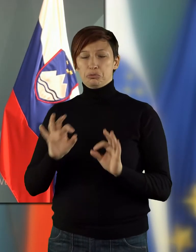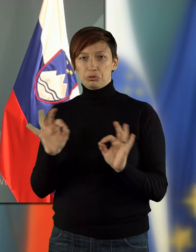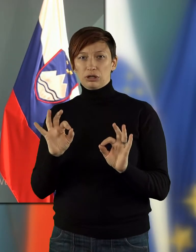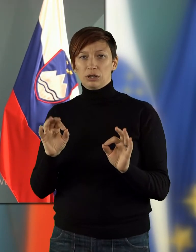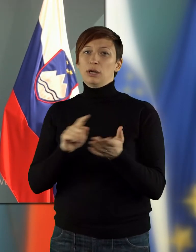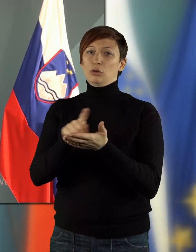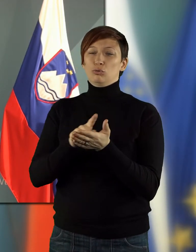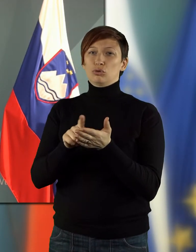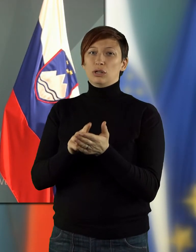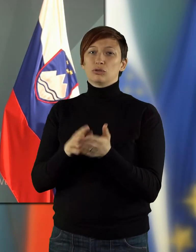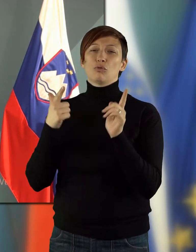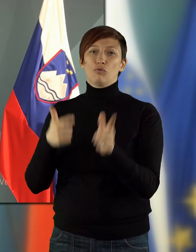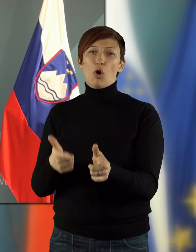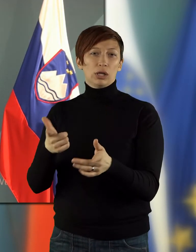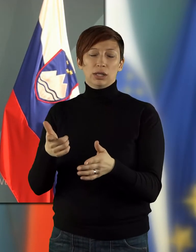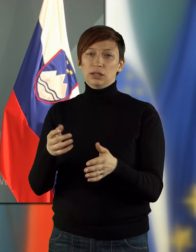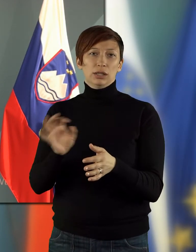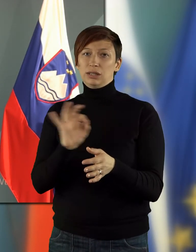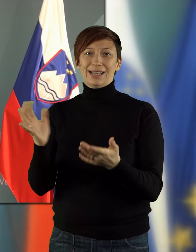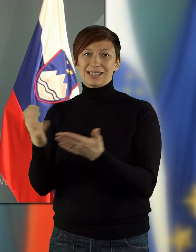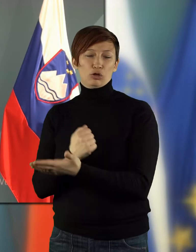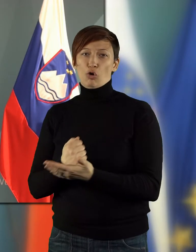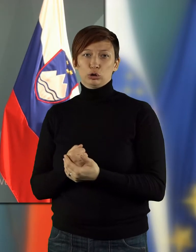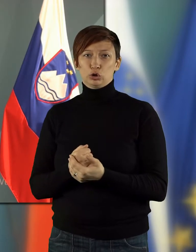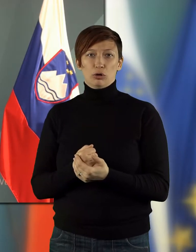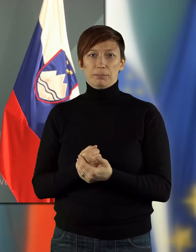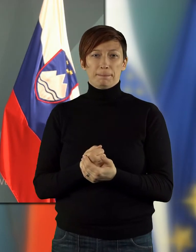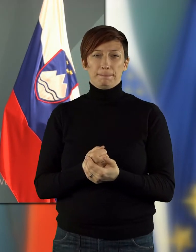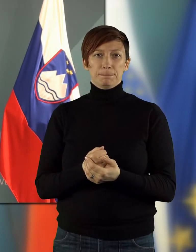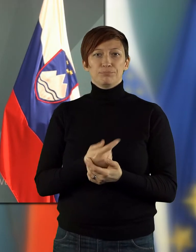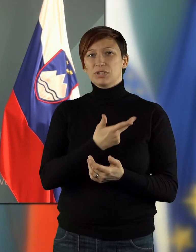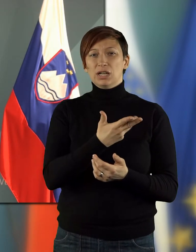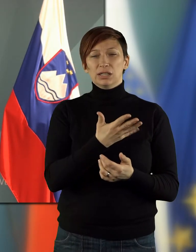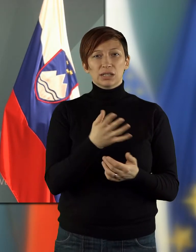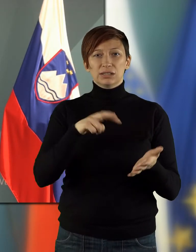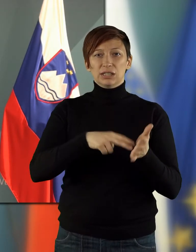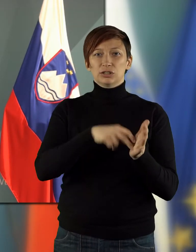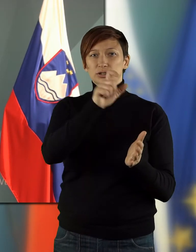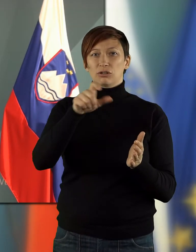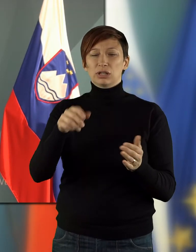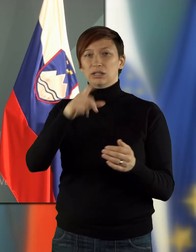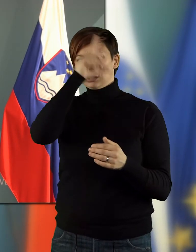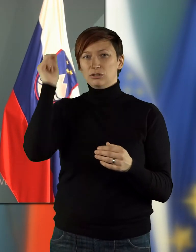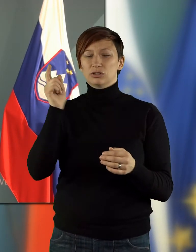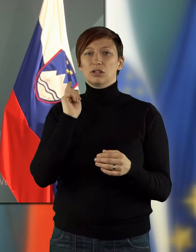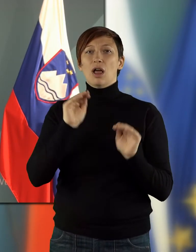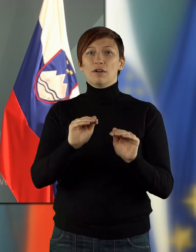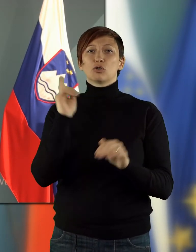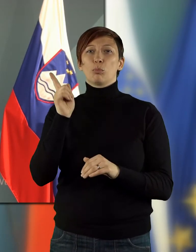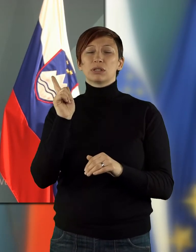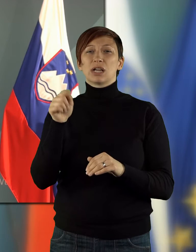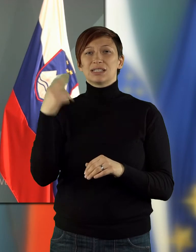miru zadostno, medtem ko v času vojske oziroma vojne ne zadostno. Zdaj nekateri strokovnjaki za nacionalno